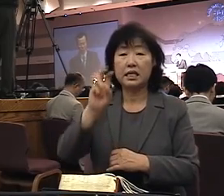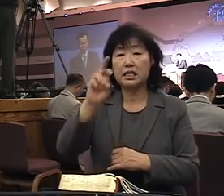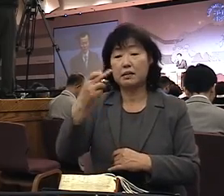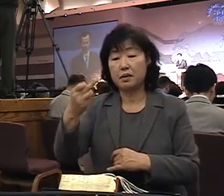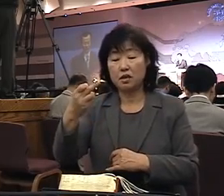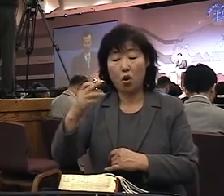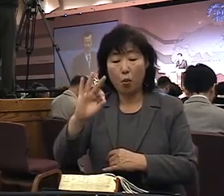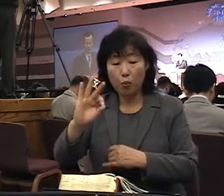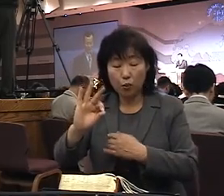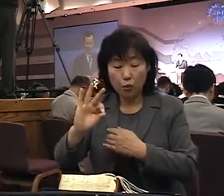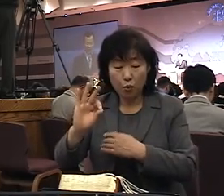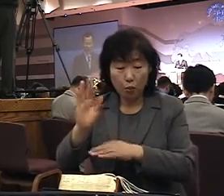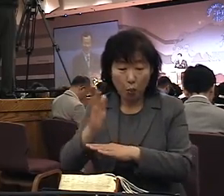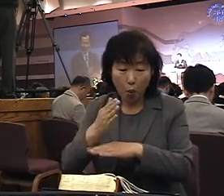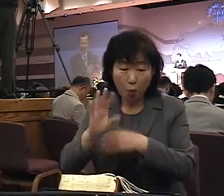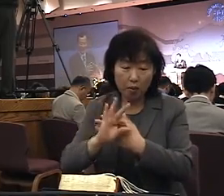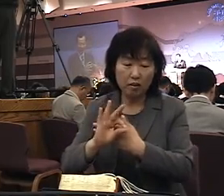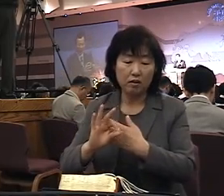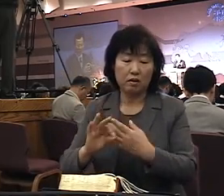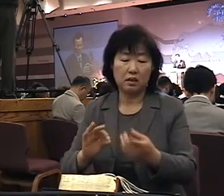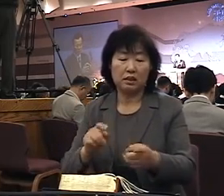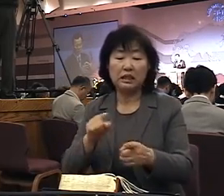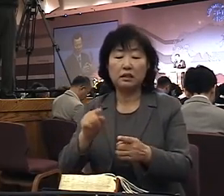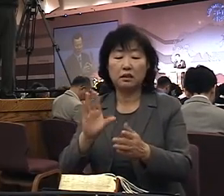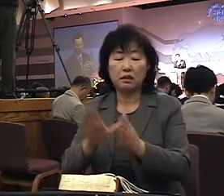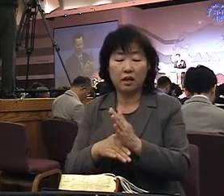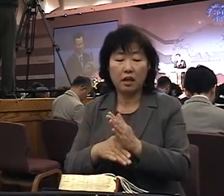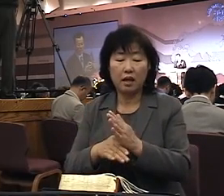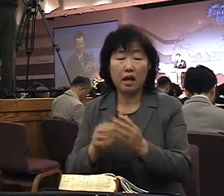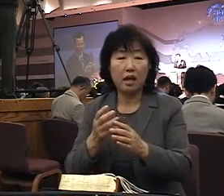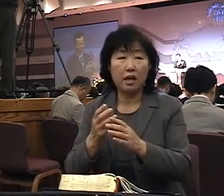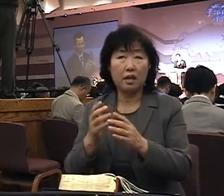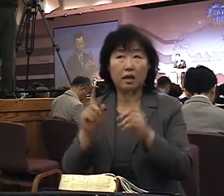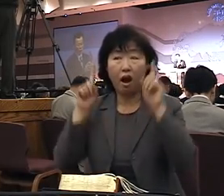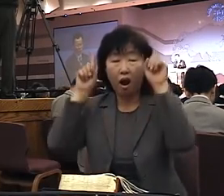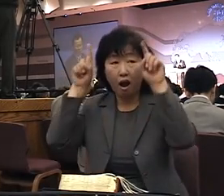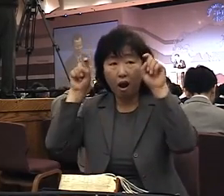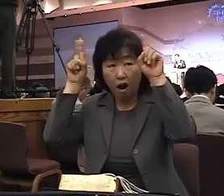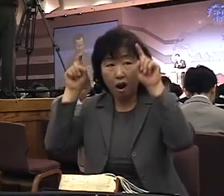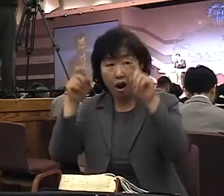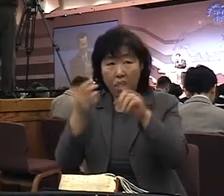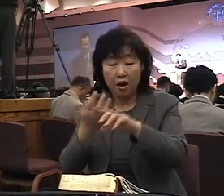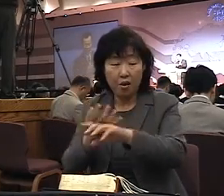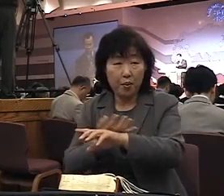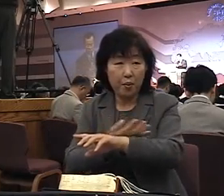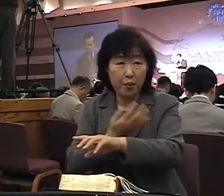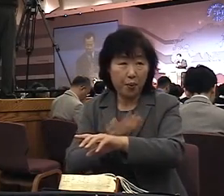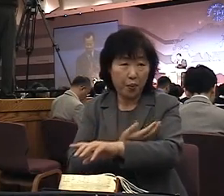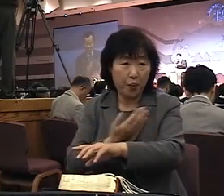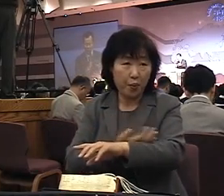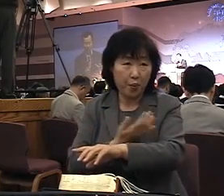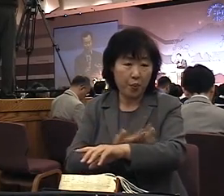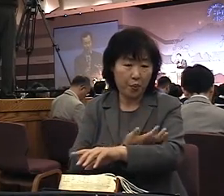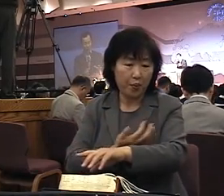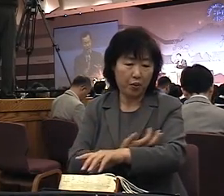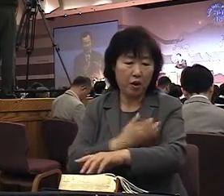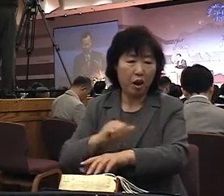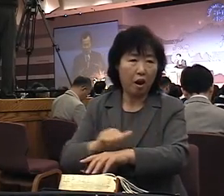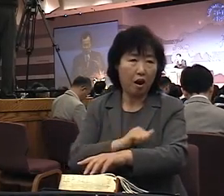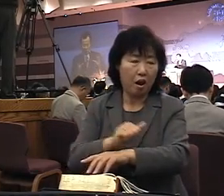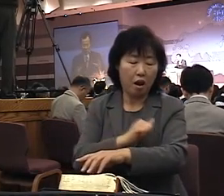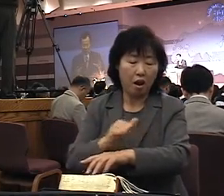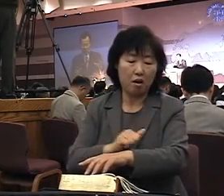12절부터 보면은 그 당시에 양털을 깎는 시기에 유다가 그의 가나안 친구 히라와